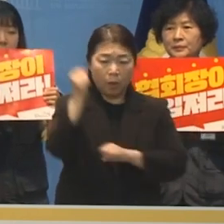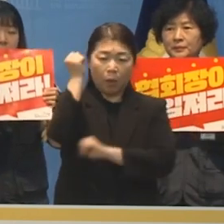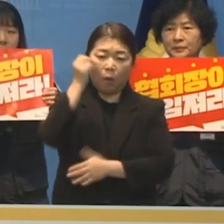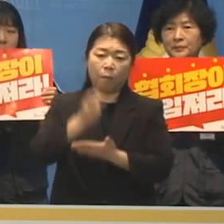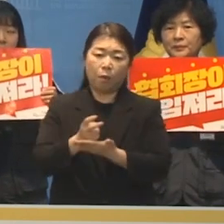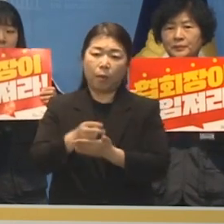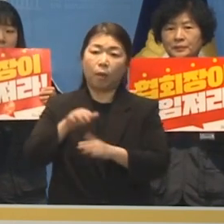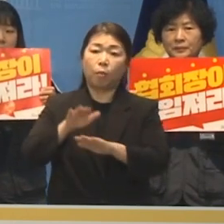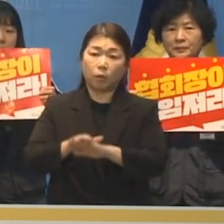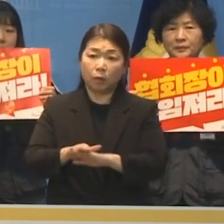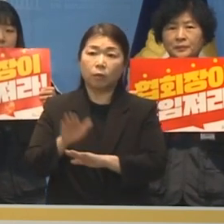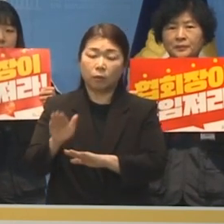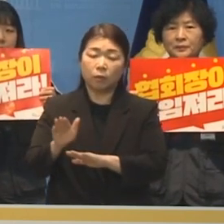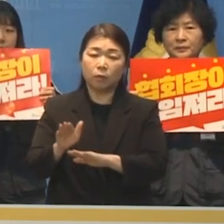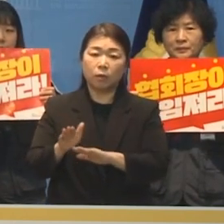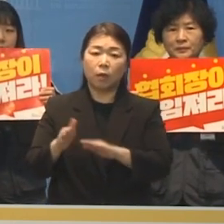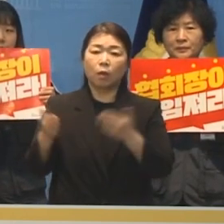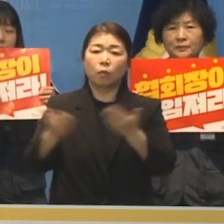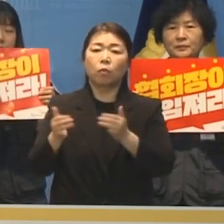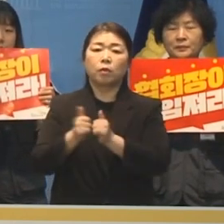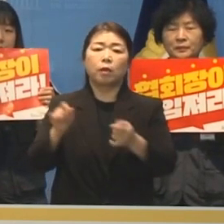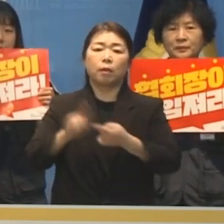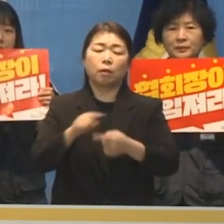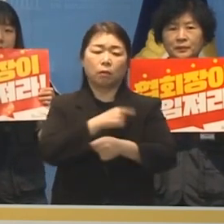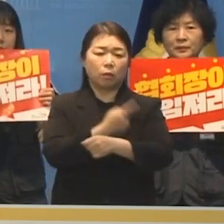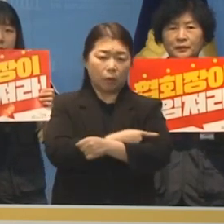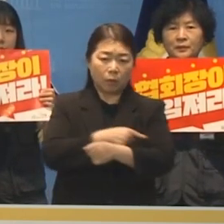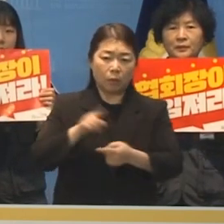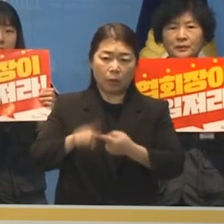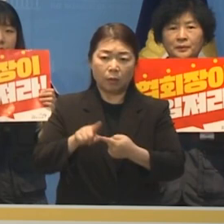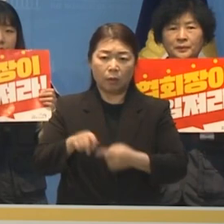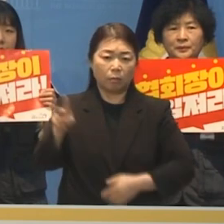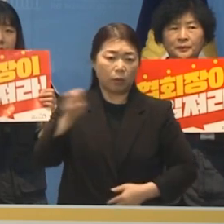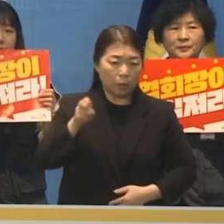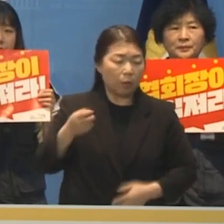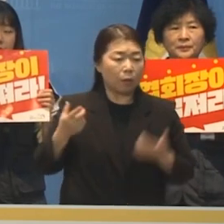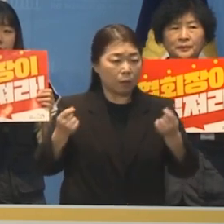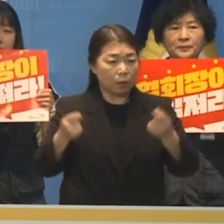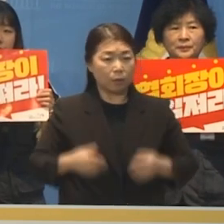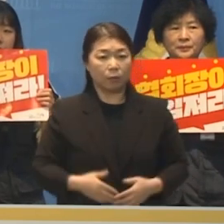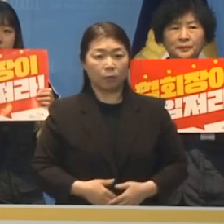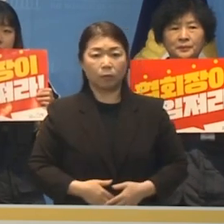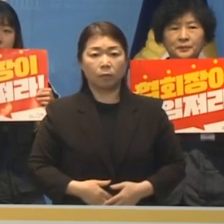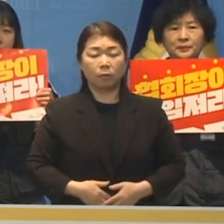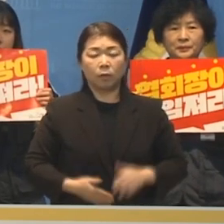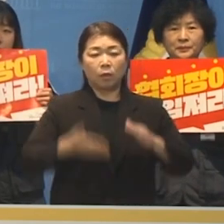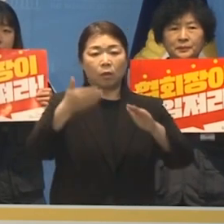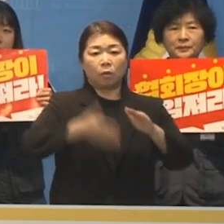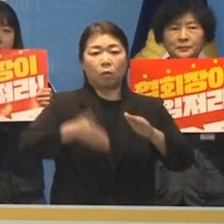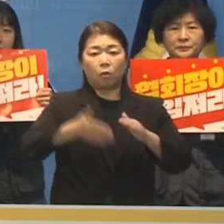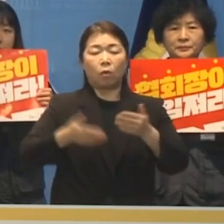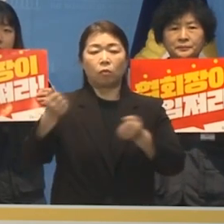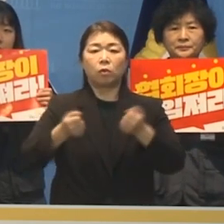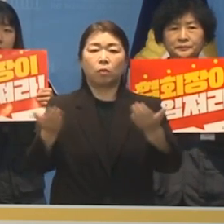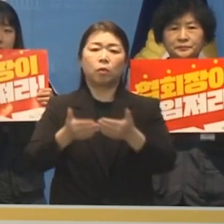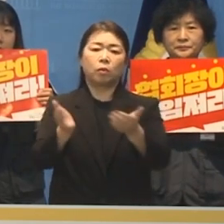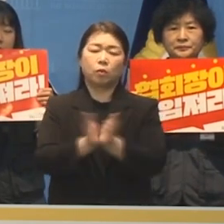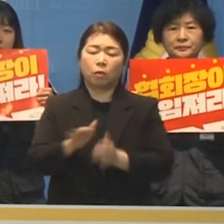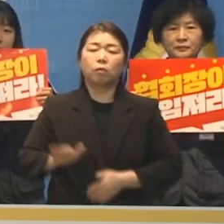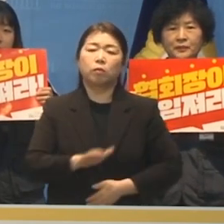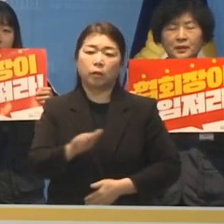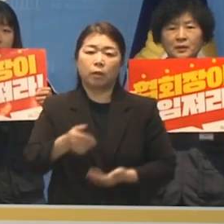심각한 편견과 혐오감을 가지고 있다고밖에 볼 수 없습니다. 공공운수노조 충북본부는